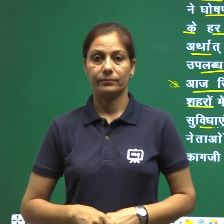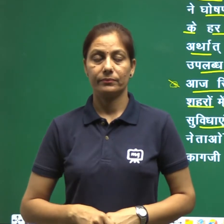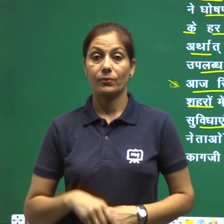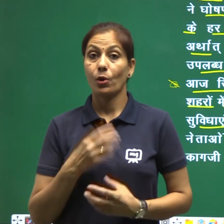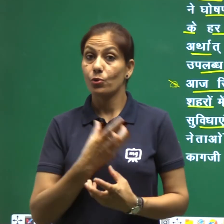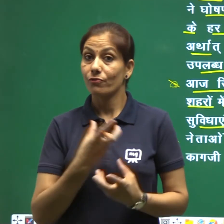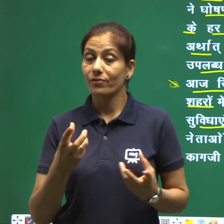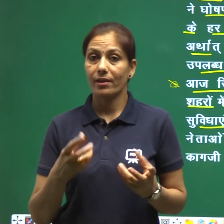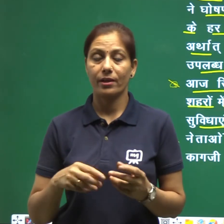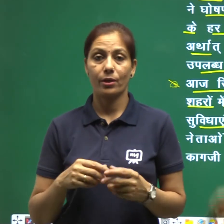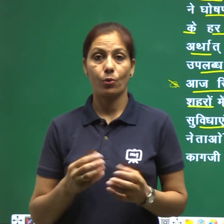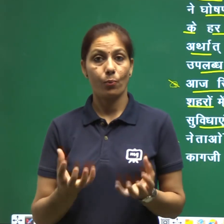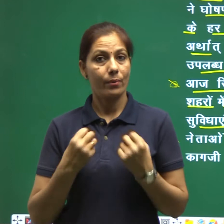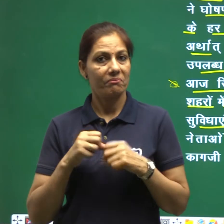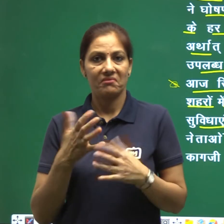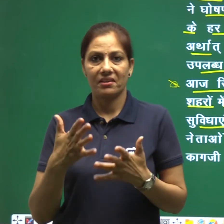सुविधाएं उपलब्ध नहीं हैं।